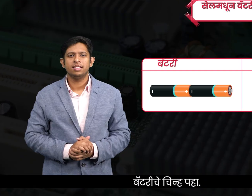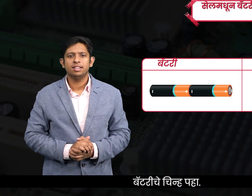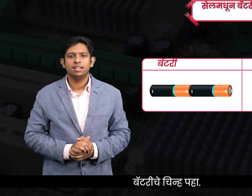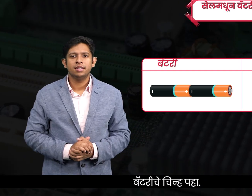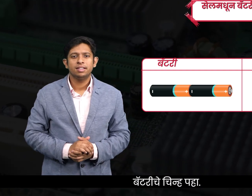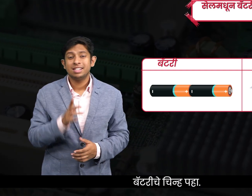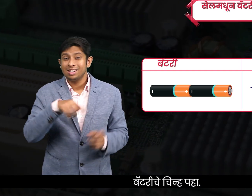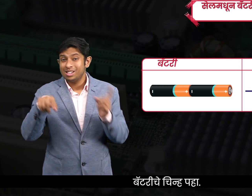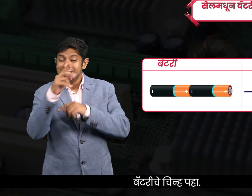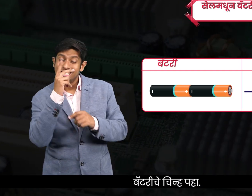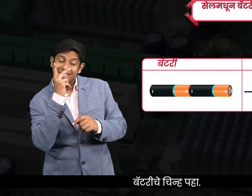बॅटरीचे चिन्ह पहा.